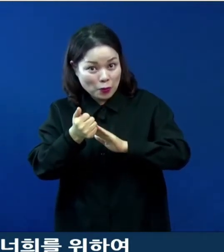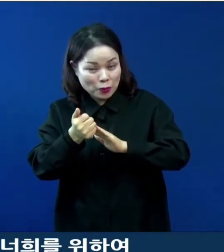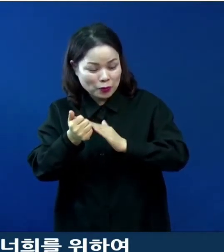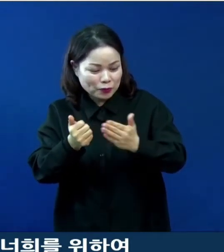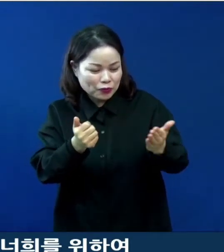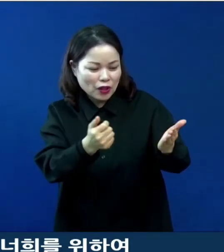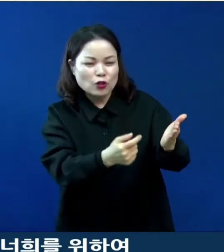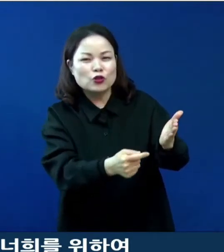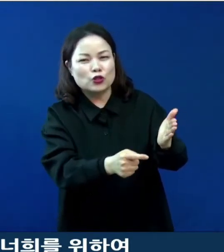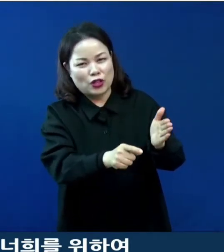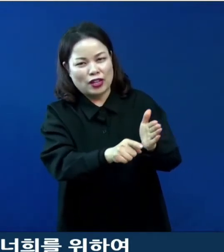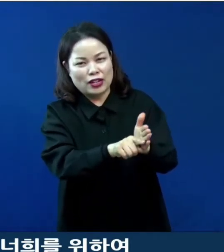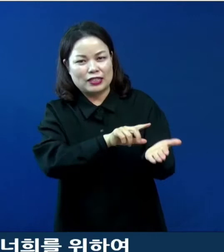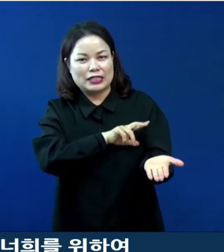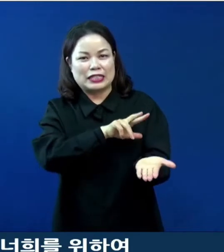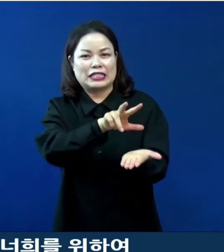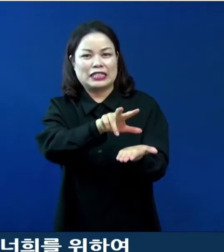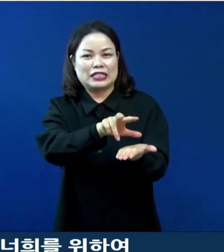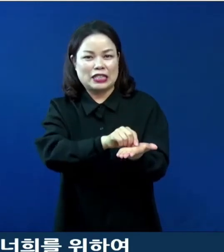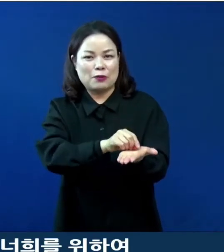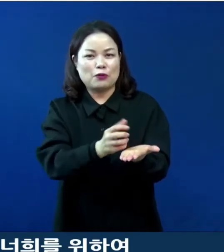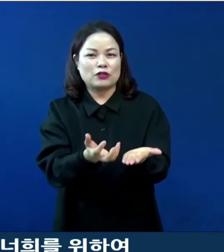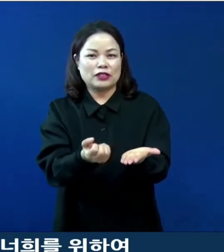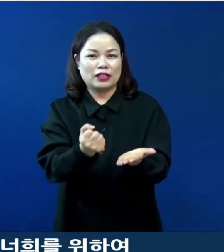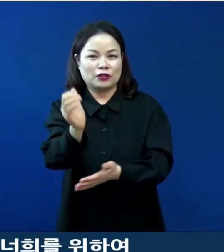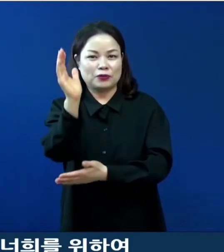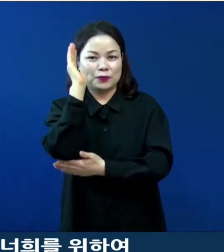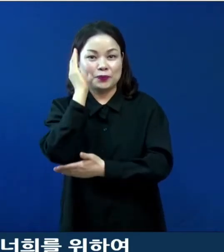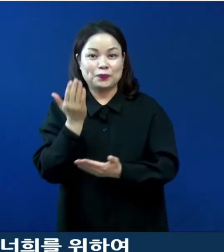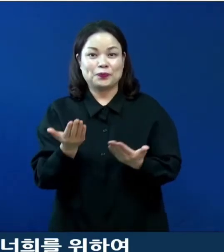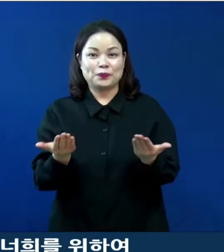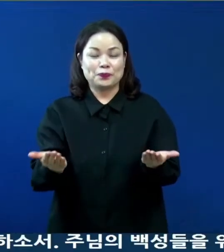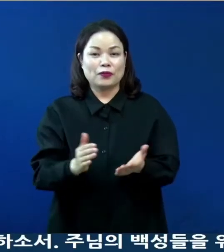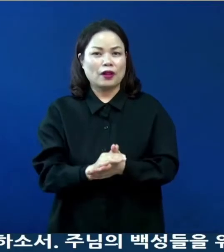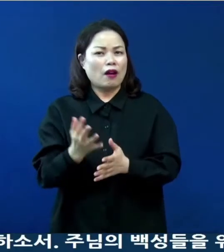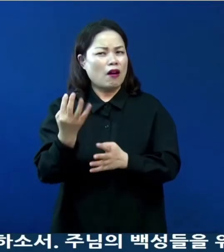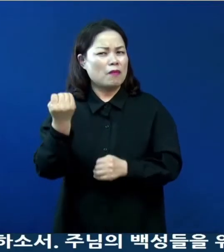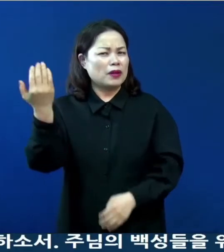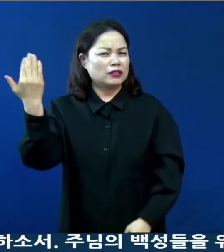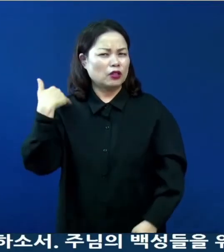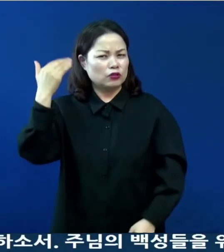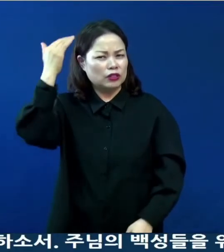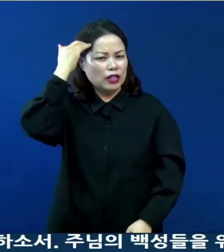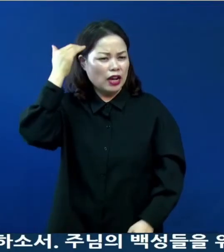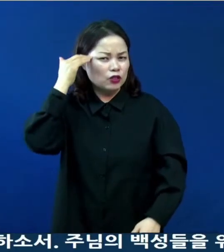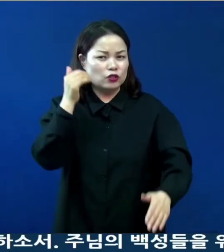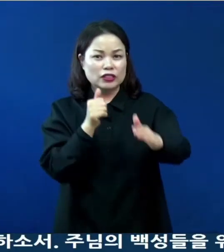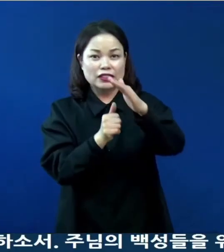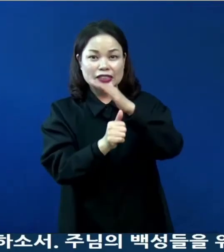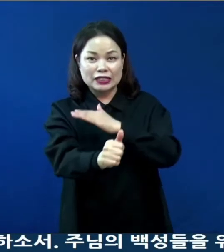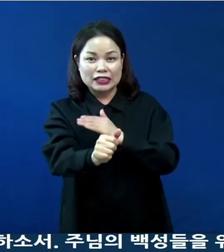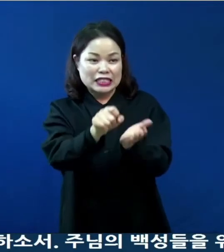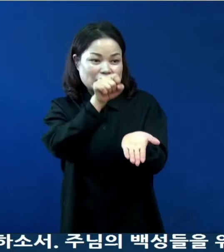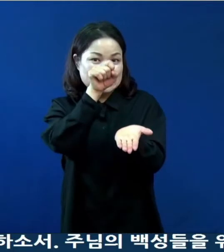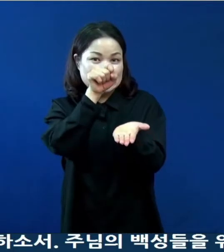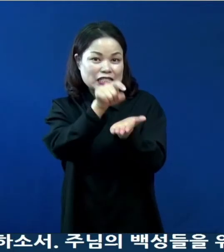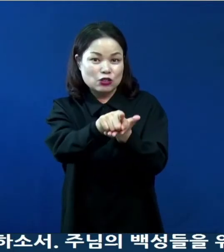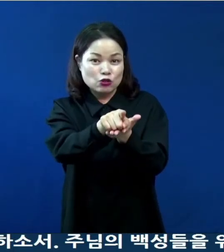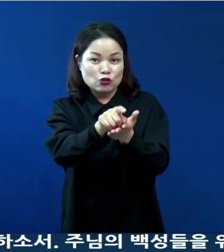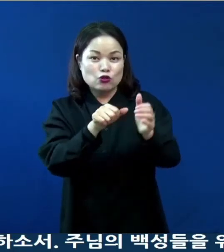너희를 위하여라는 제목으로 말씀 증거하겠습니다. 얼마 전에 우리나라를 대표하는 한 축구